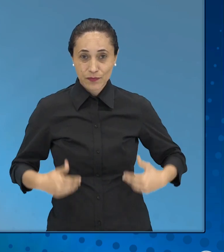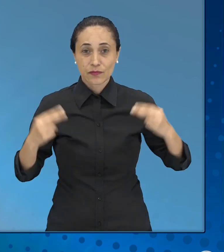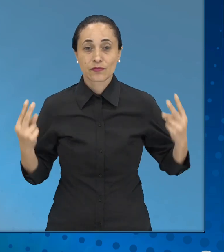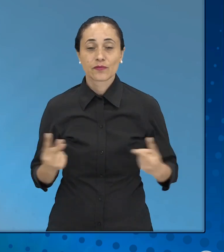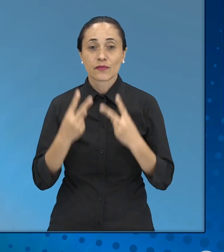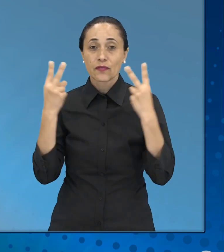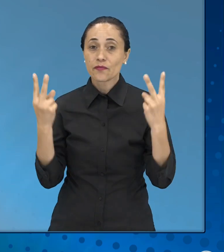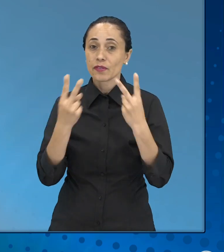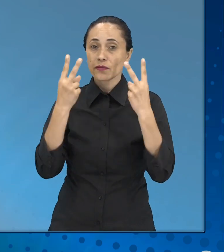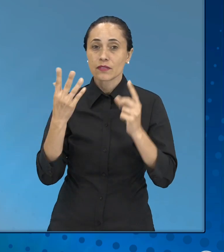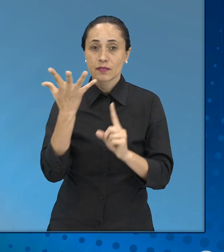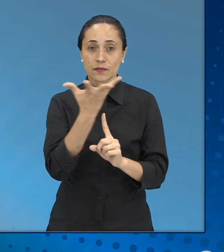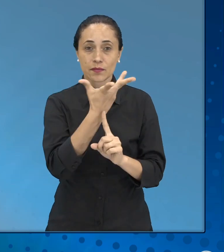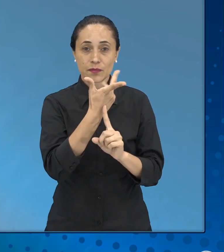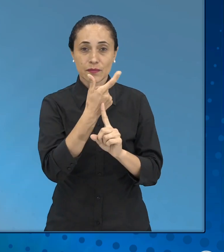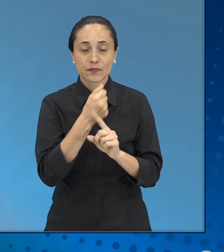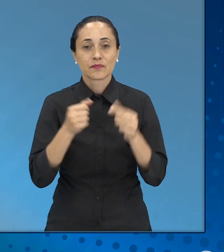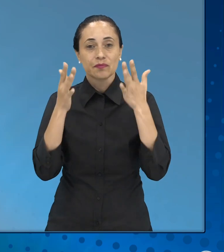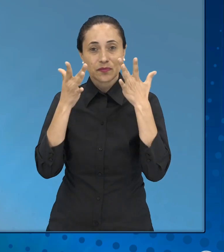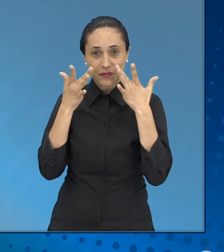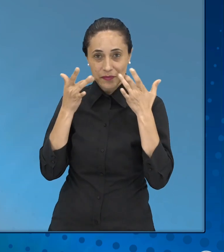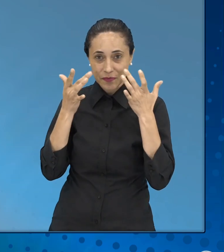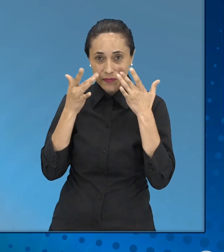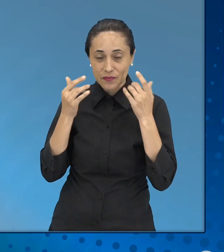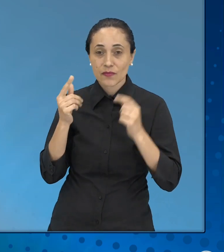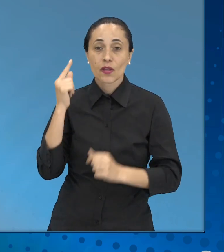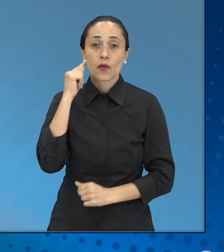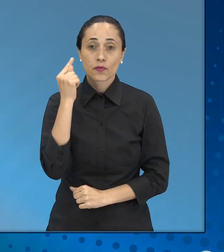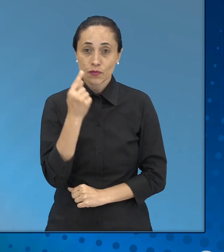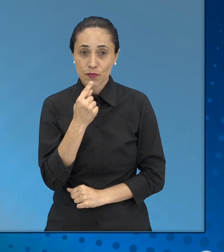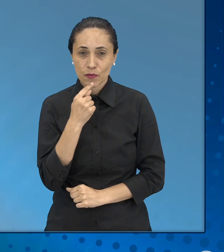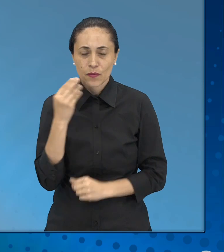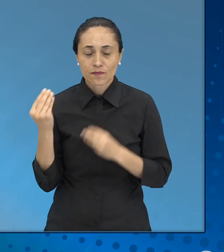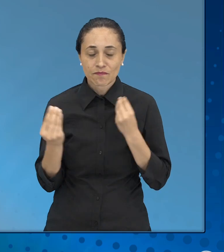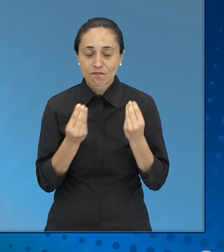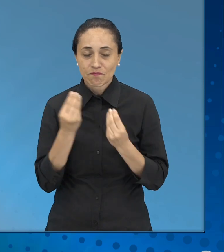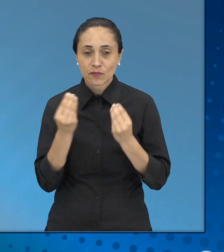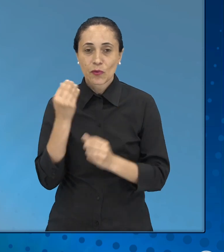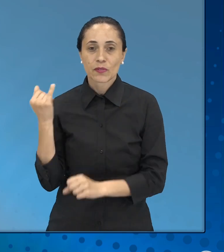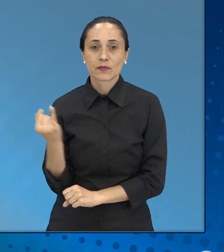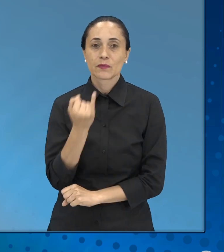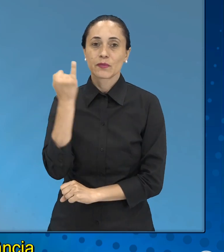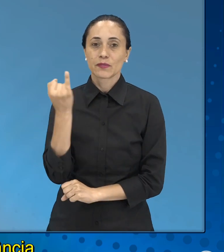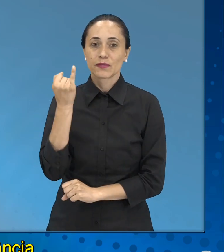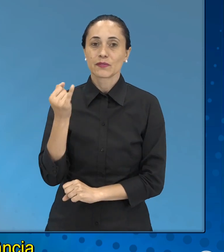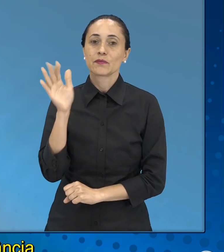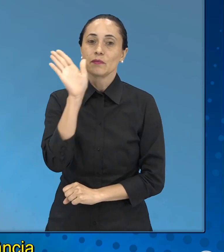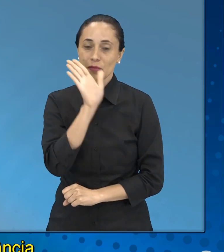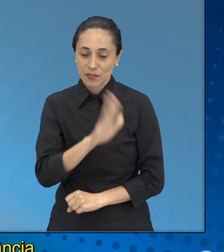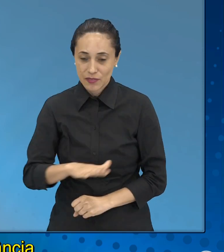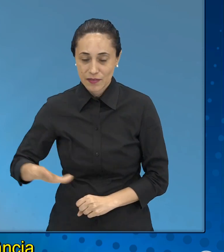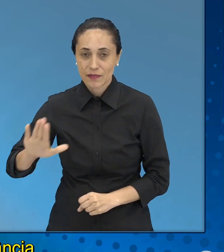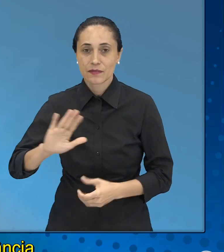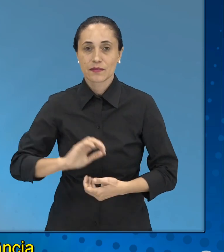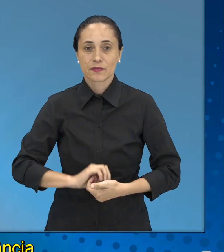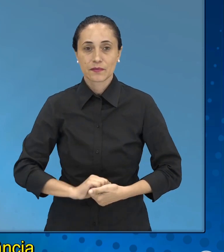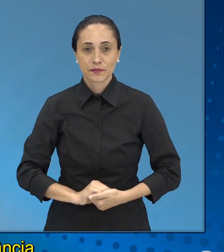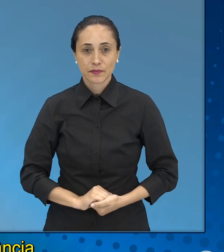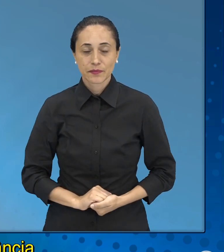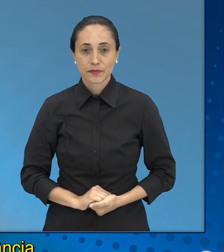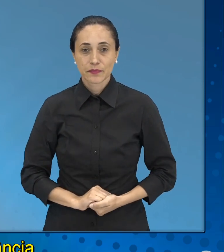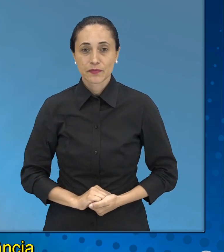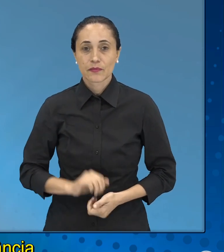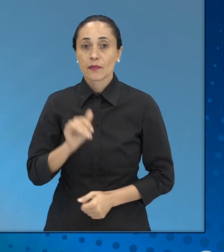representada pela expressividade corporal, tão cara às artes cênicas e aos surdos, e de suma importância